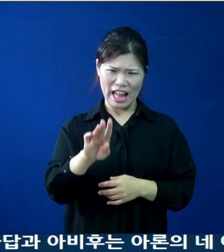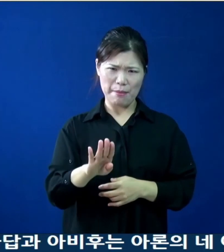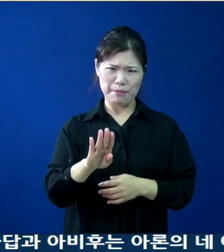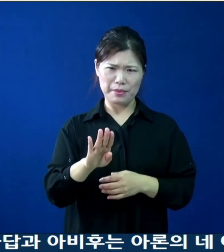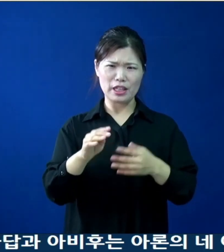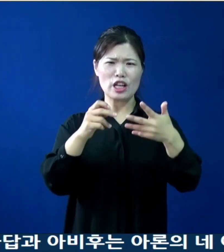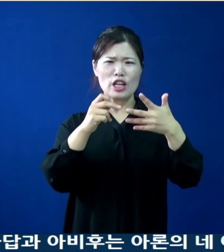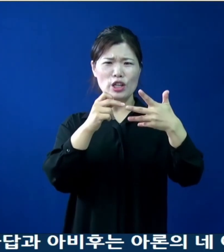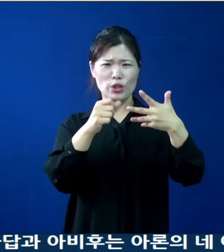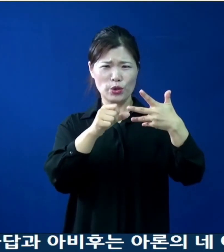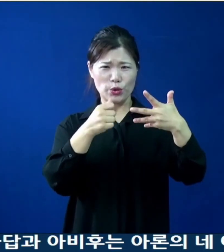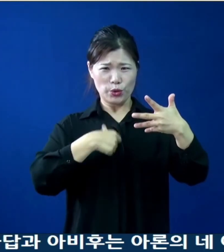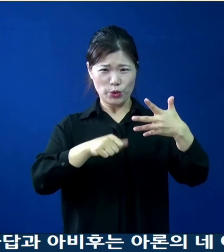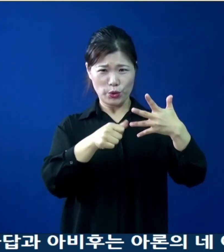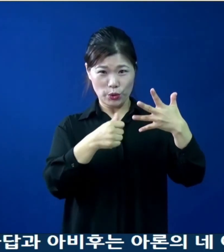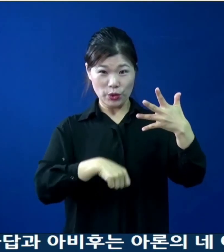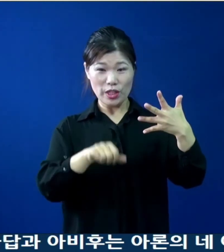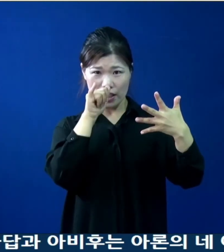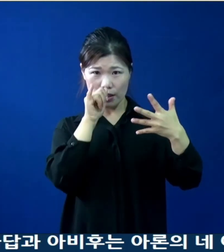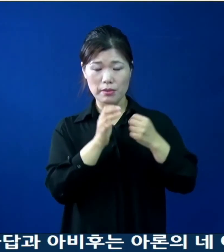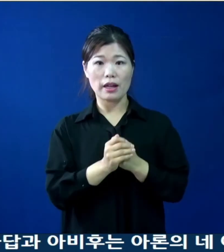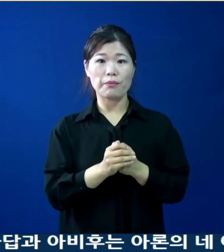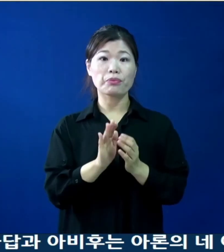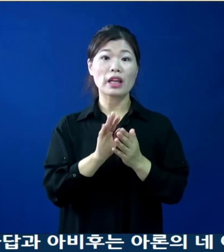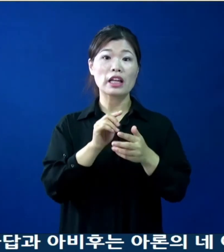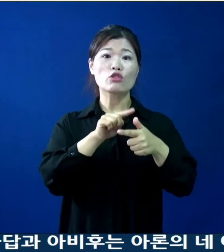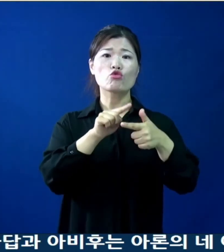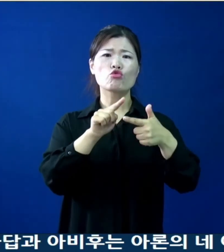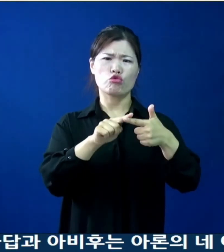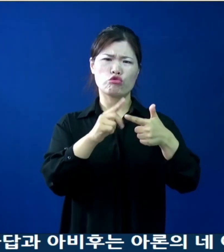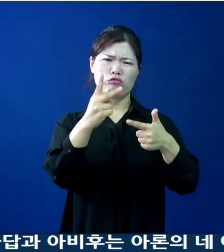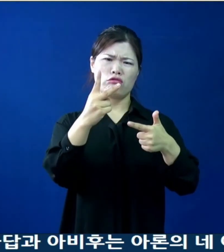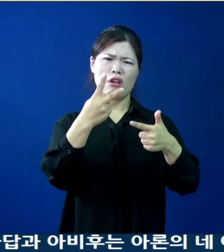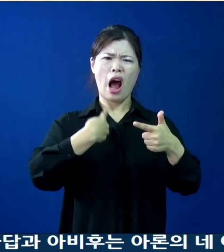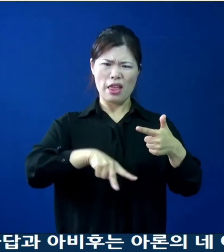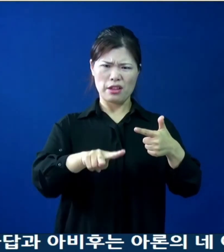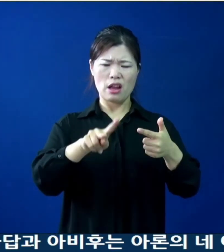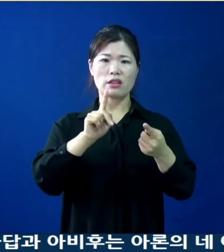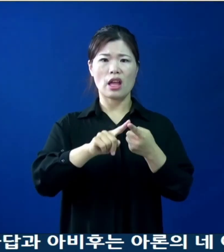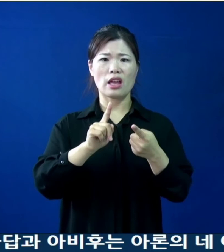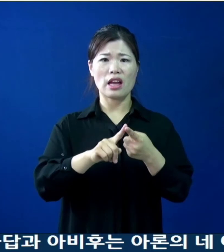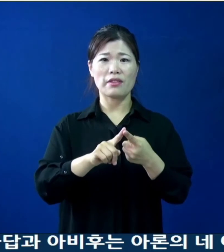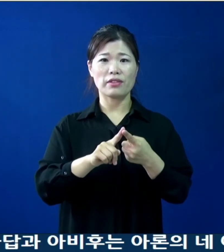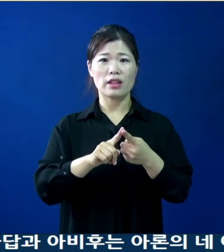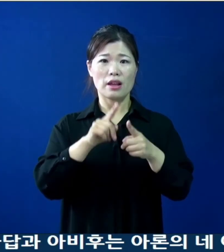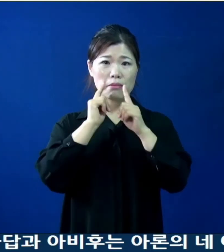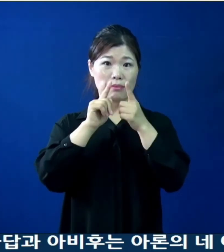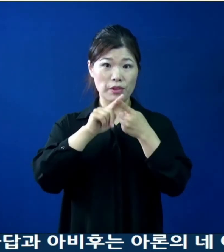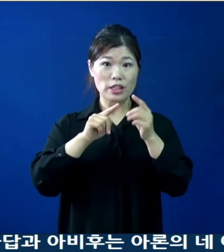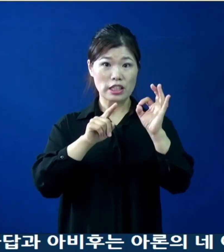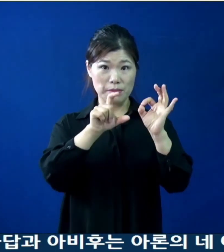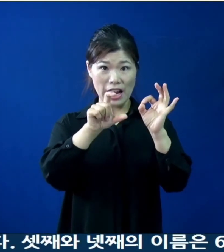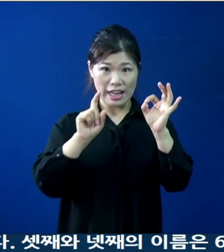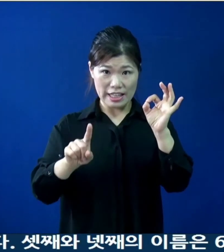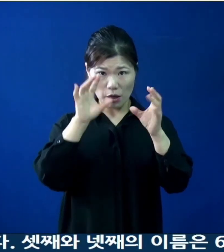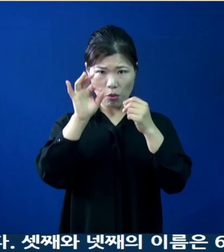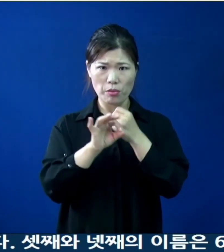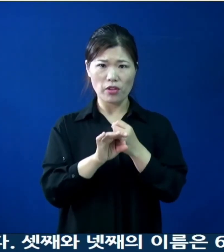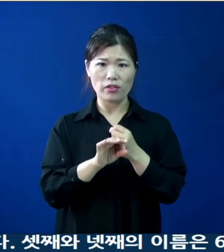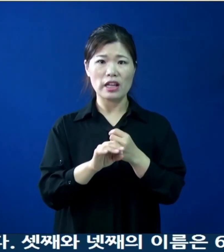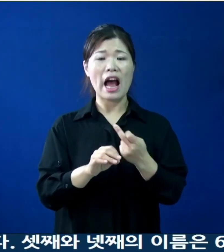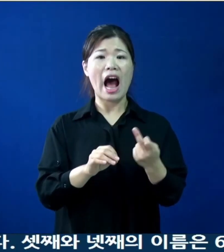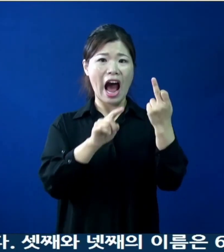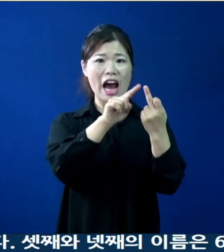잘못을 저질렀는지 1절을 좀 꼼꼼히 봐야 됩니다. 눈으로 따라와 주십시오. 아론의